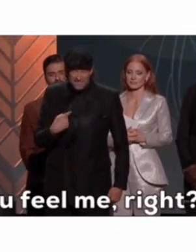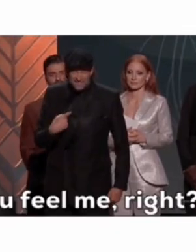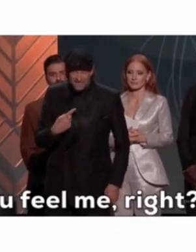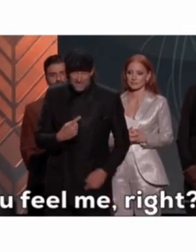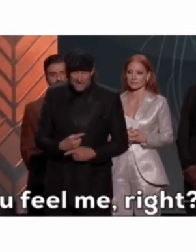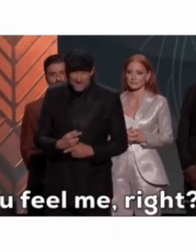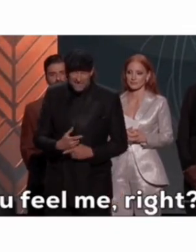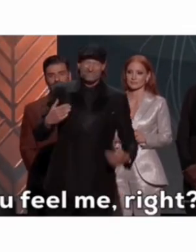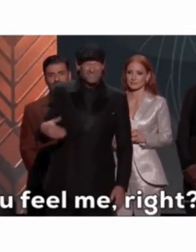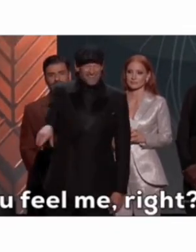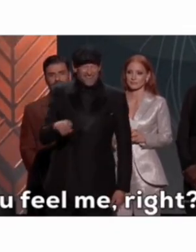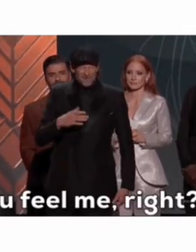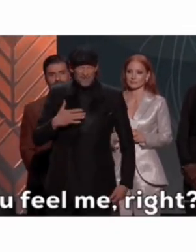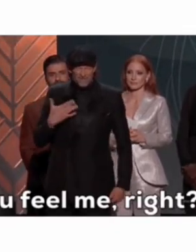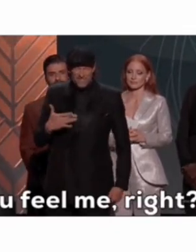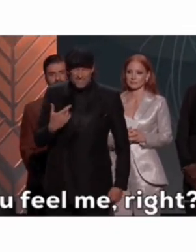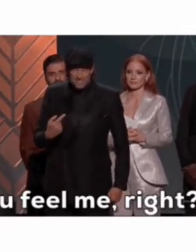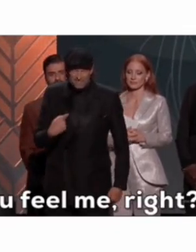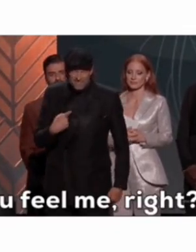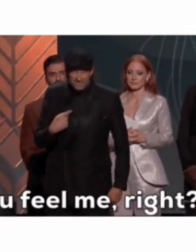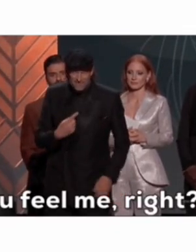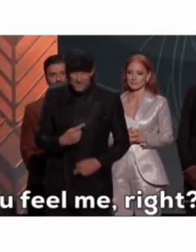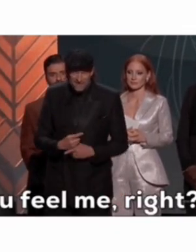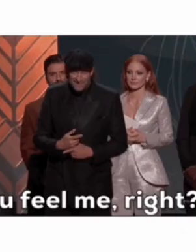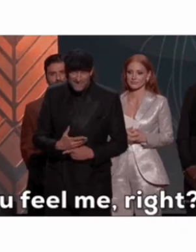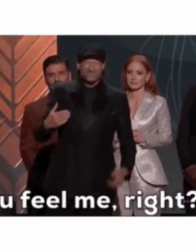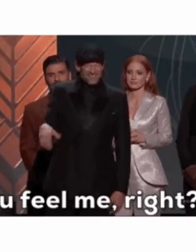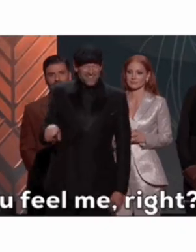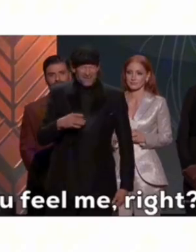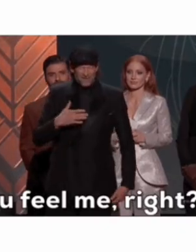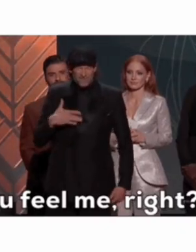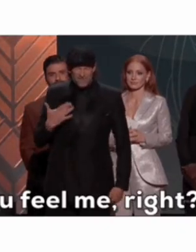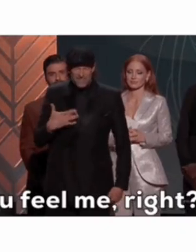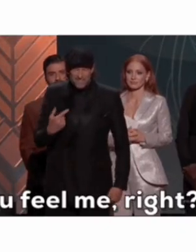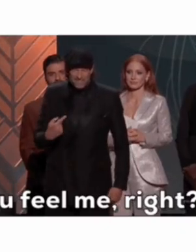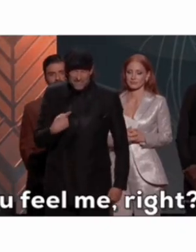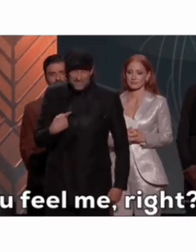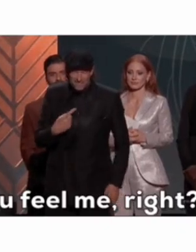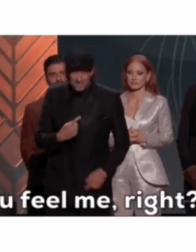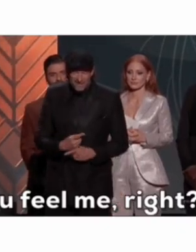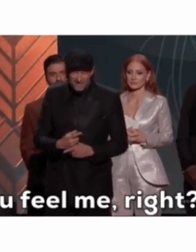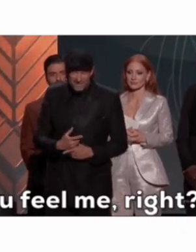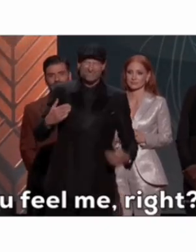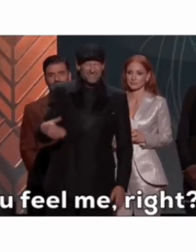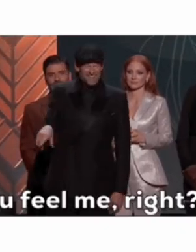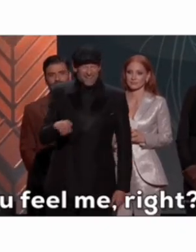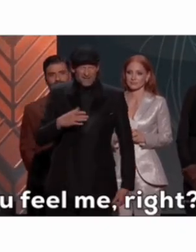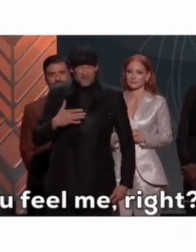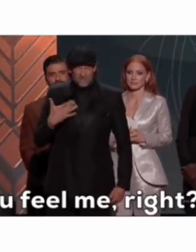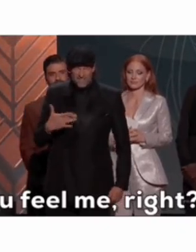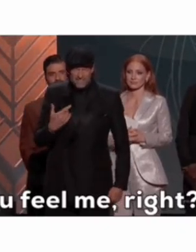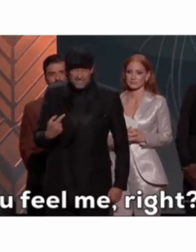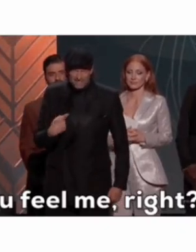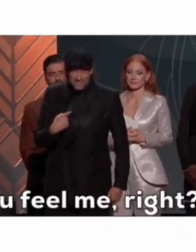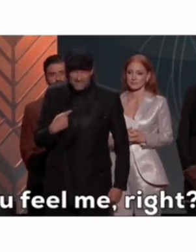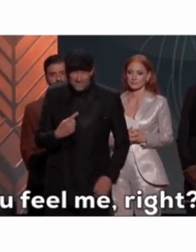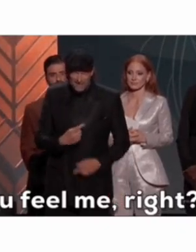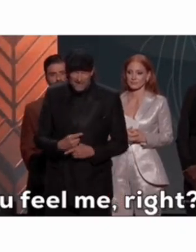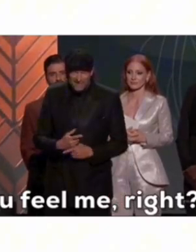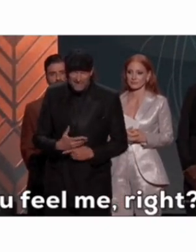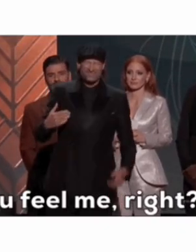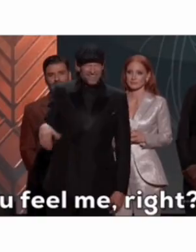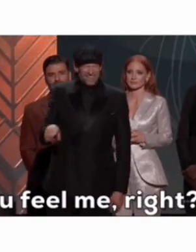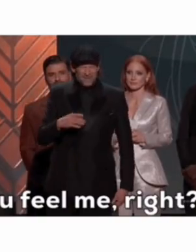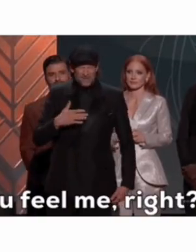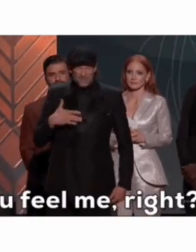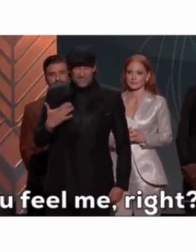et malentendante, il faut connaître la culture sourde et apprendre la langue des signes locale auprès des